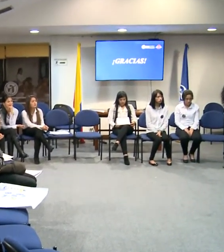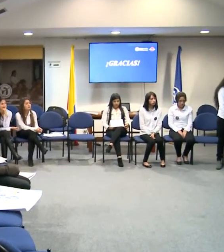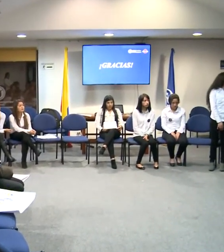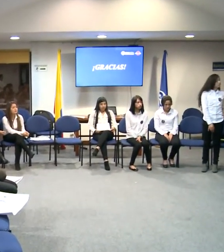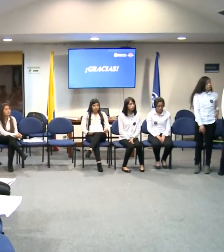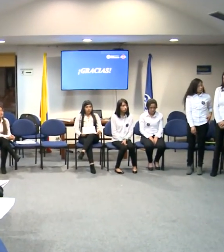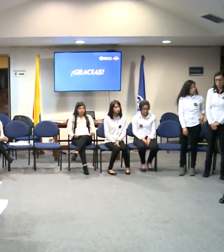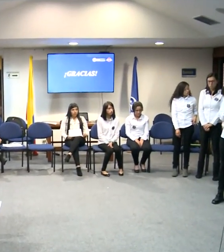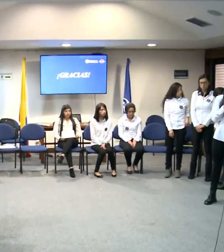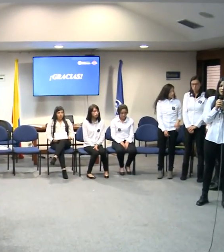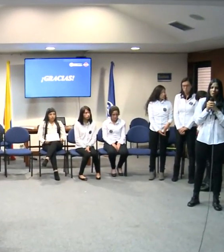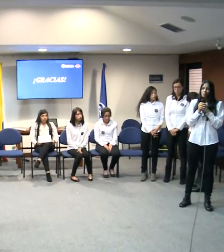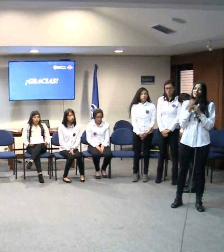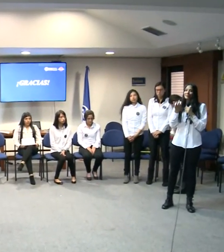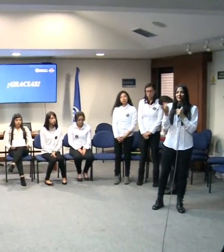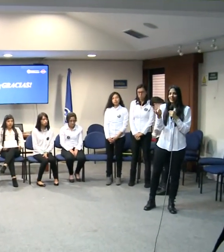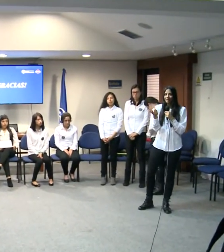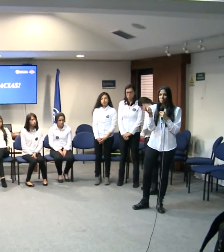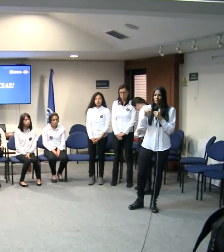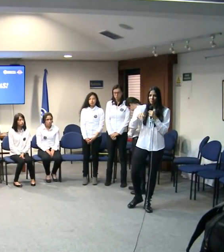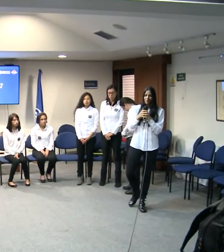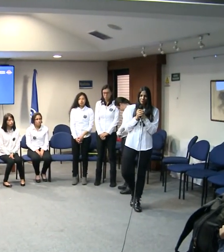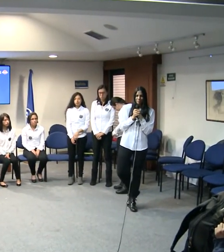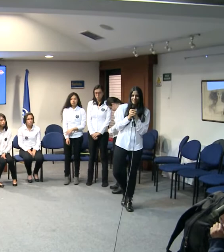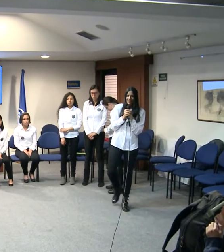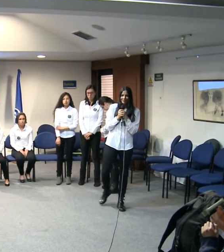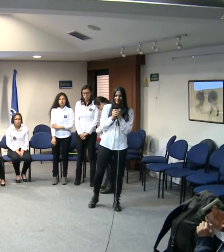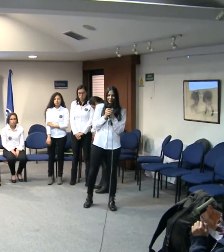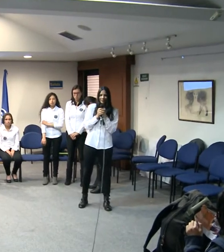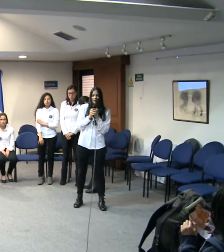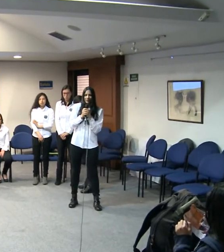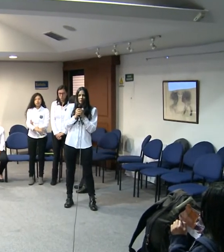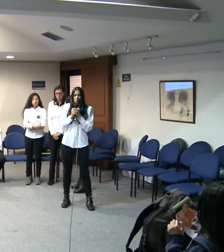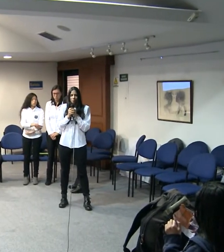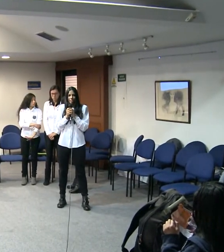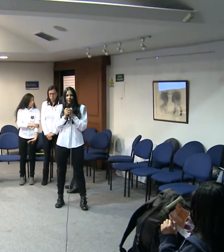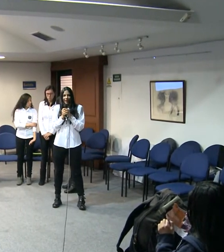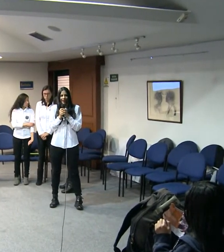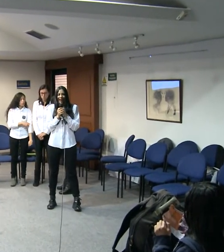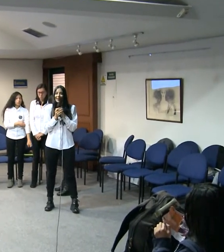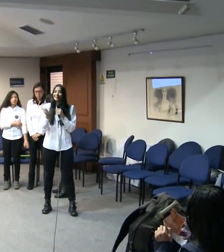en el planetario no existía un educador especial.